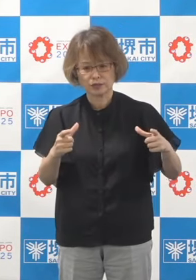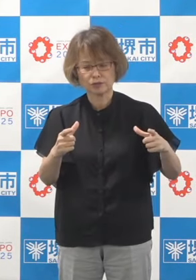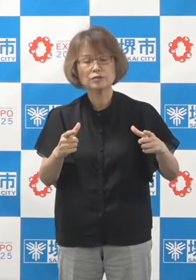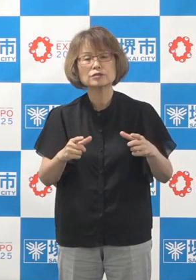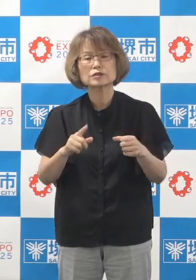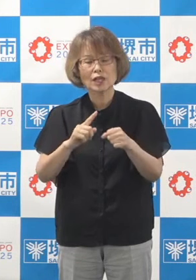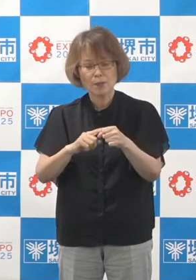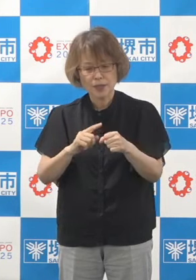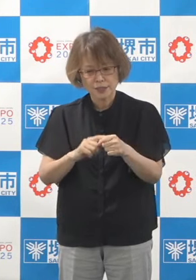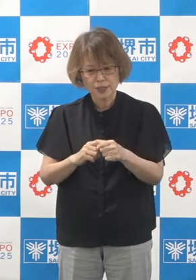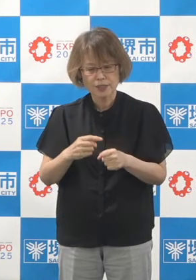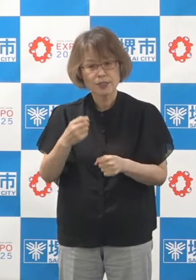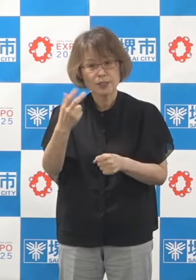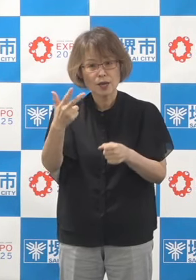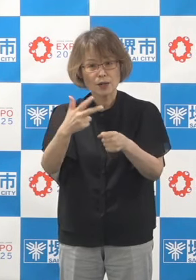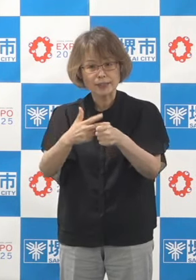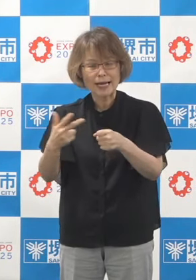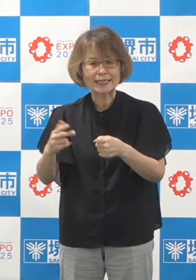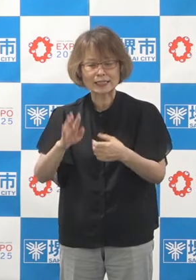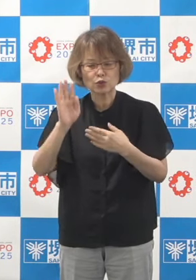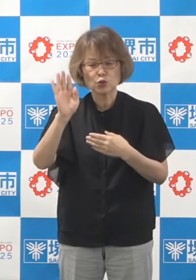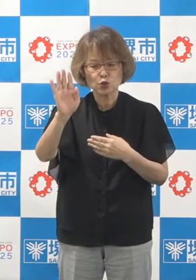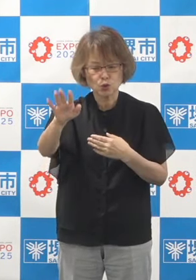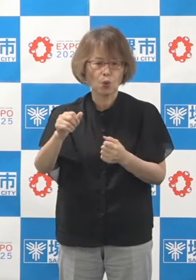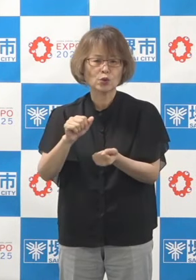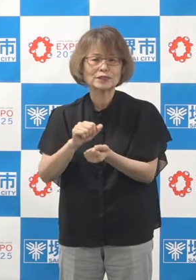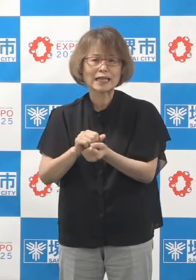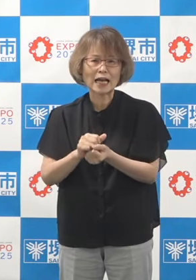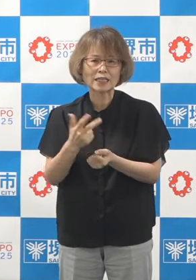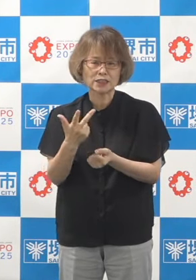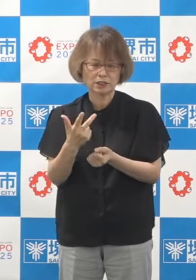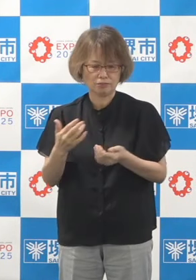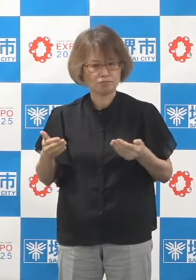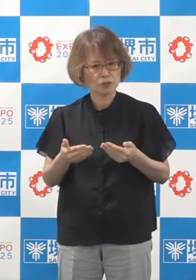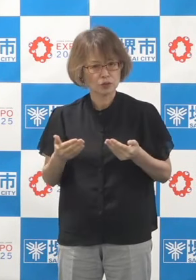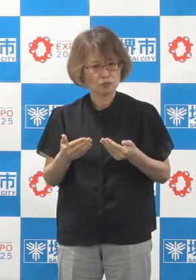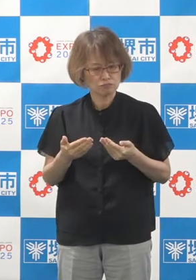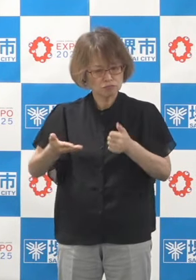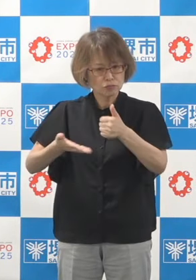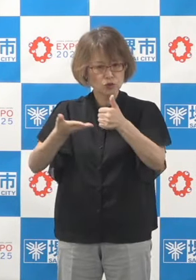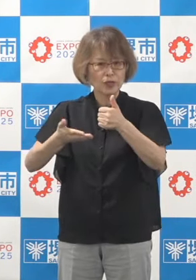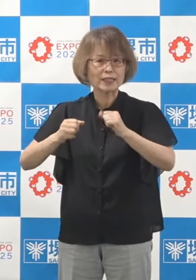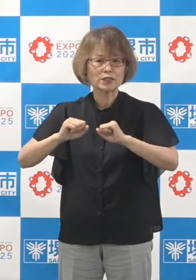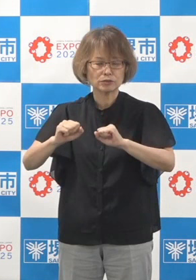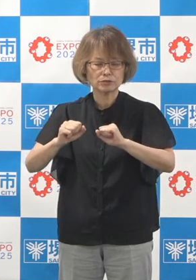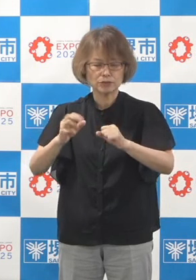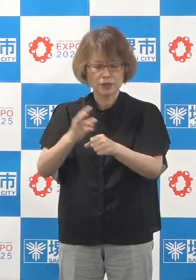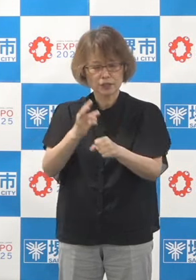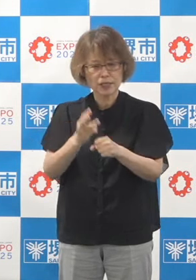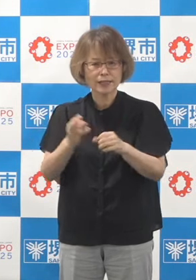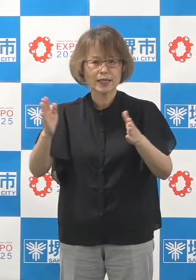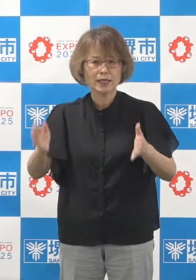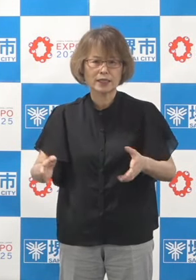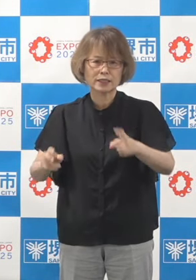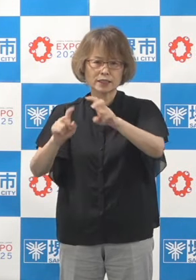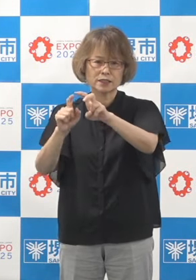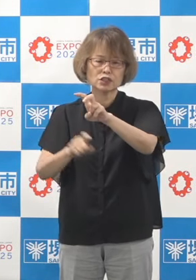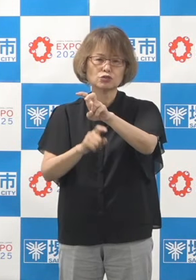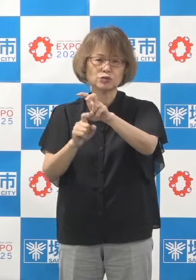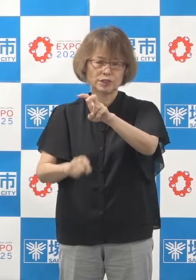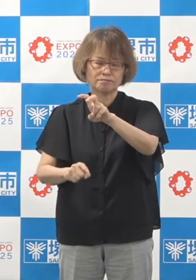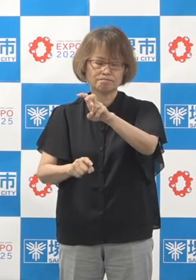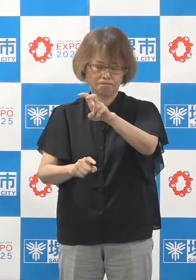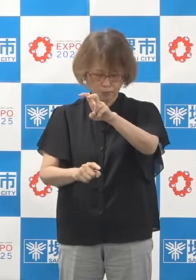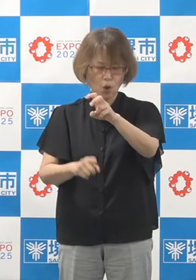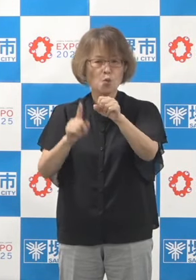以降は堺市として育成事業を実施をしまして、3年間で20名を目標に育成をする